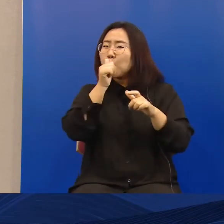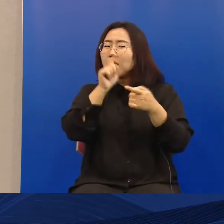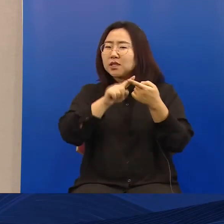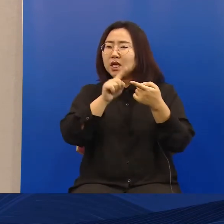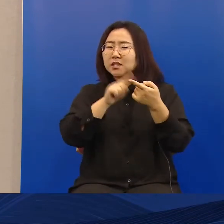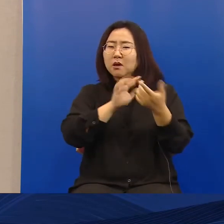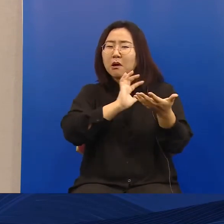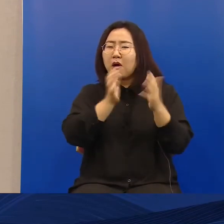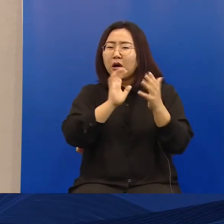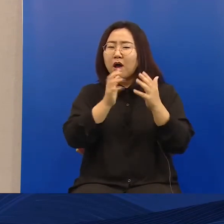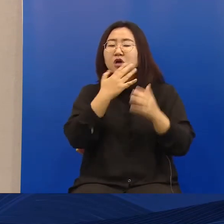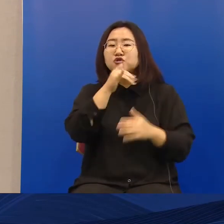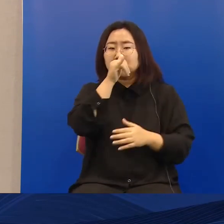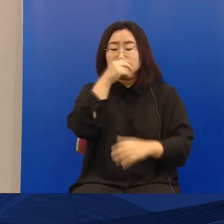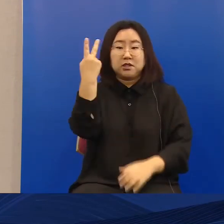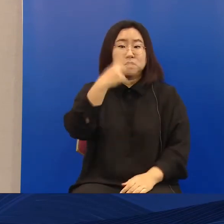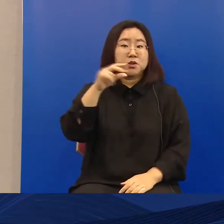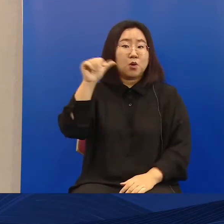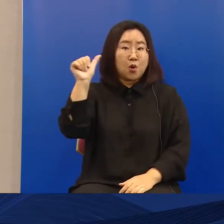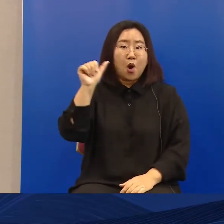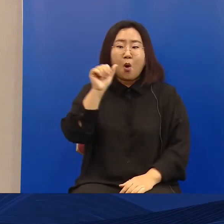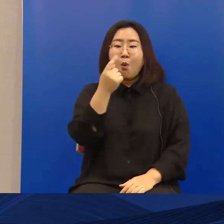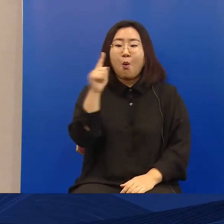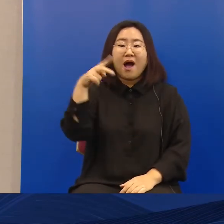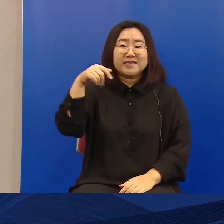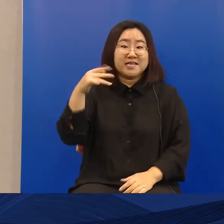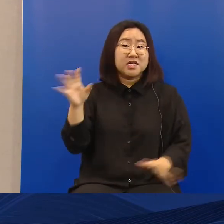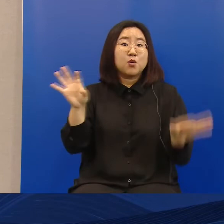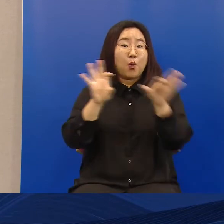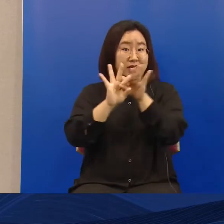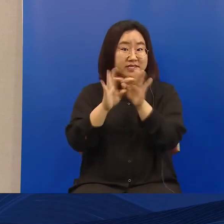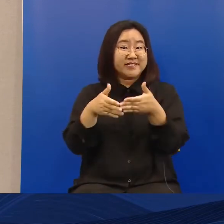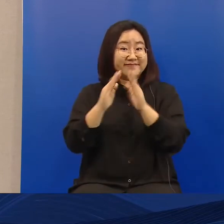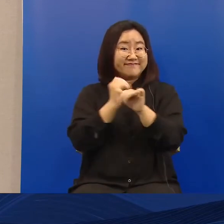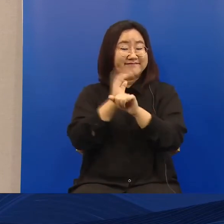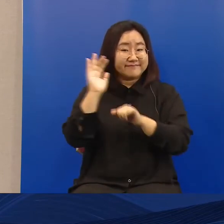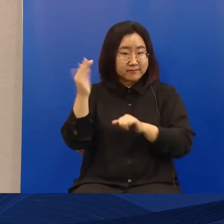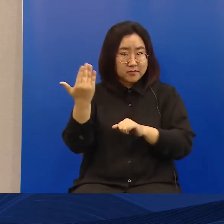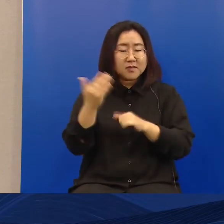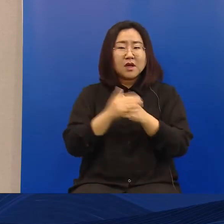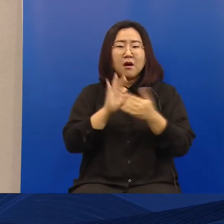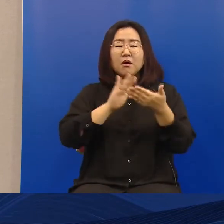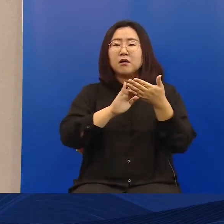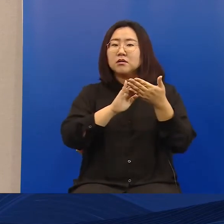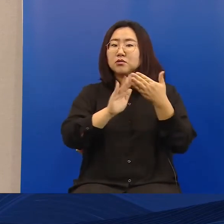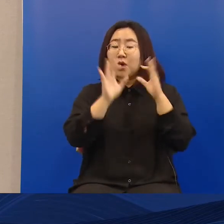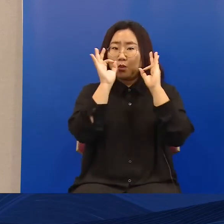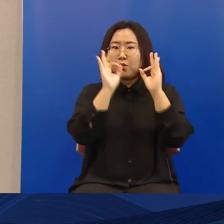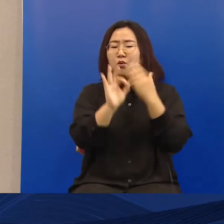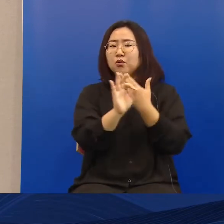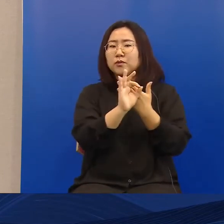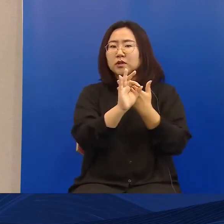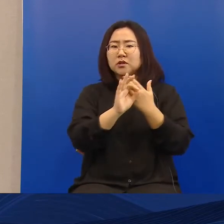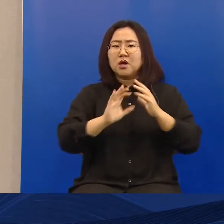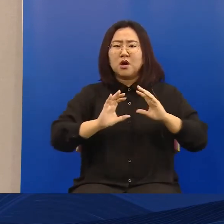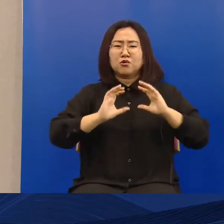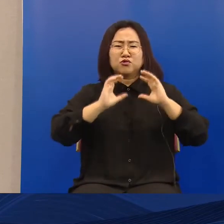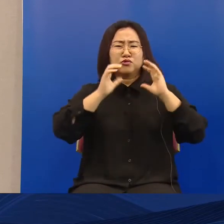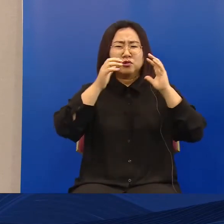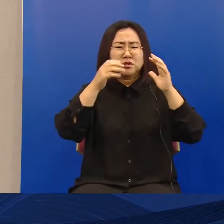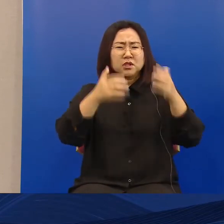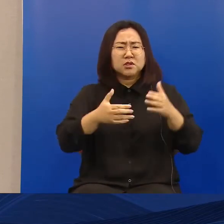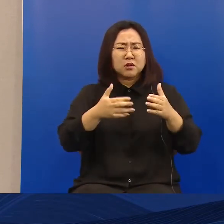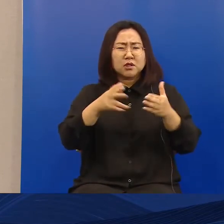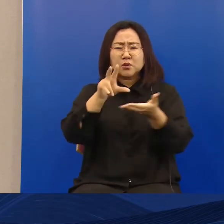있었습니다. 그리고 2005년에요. 와슬리가 설립을 했죠. 자, 그리고 이걸 보면은요. 국제적인 인지도가